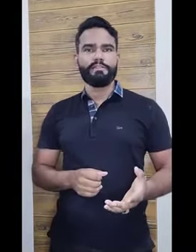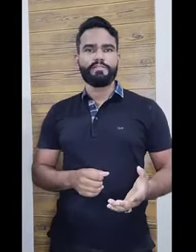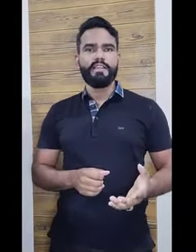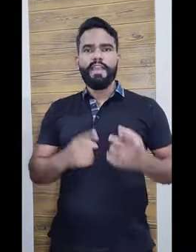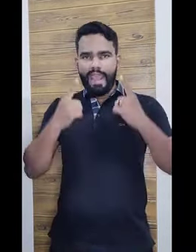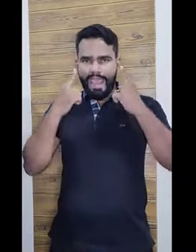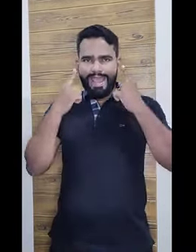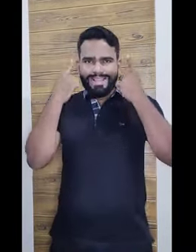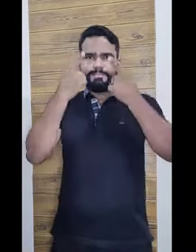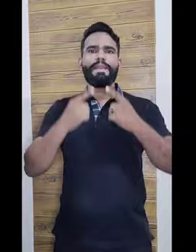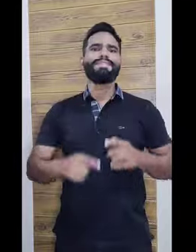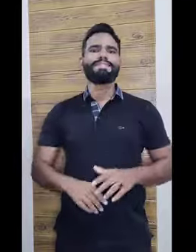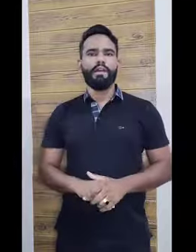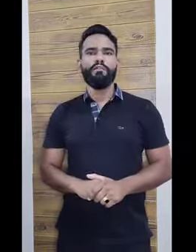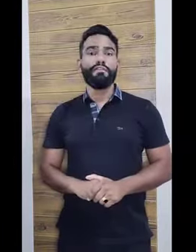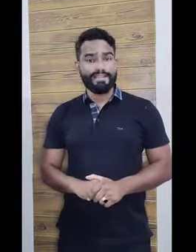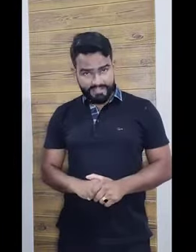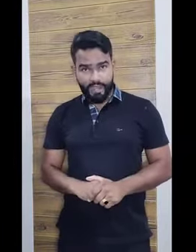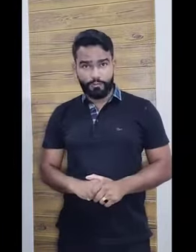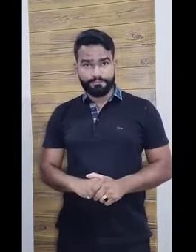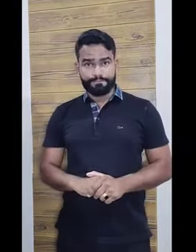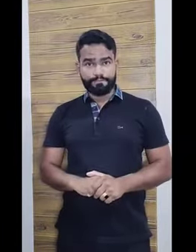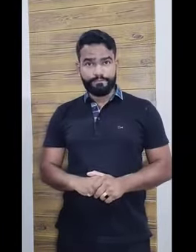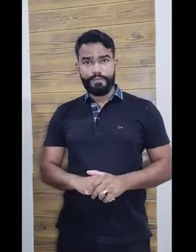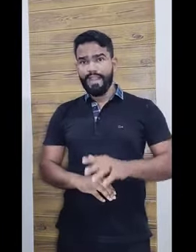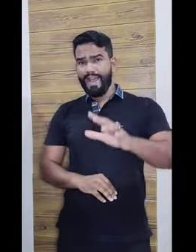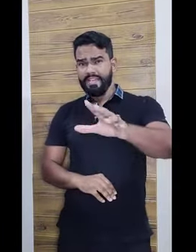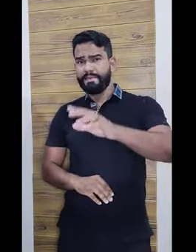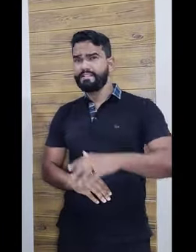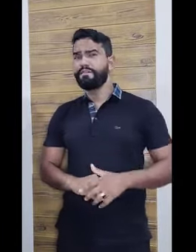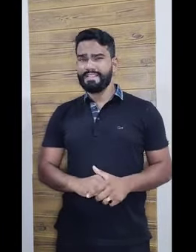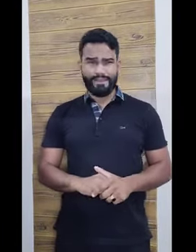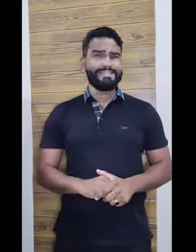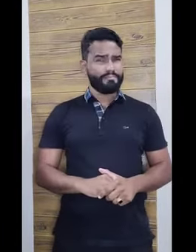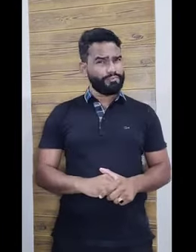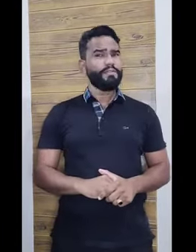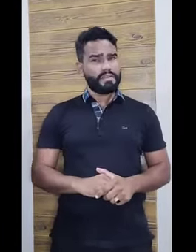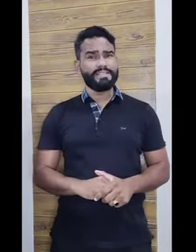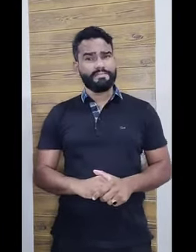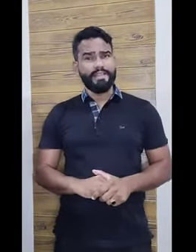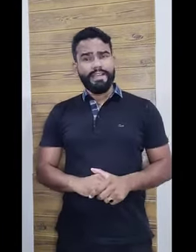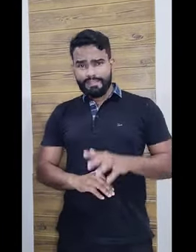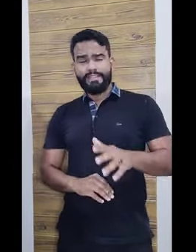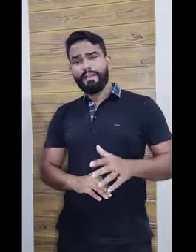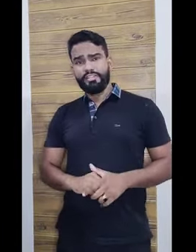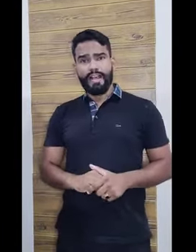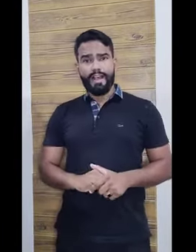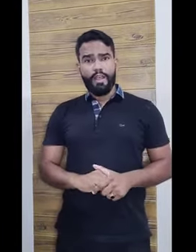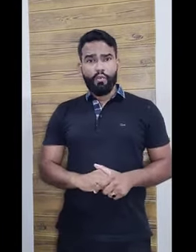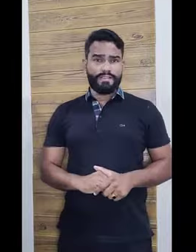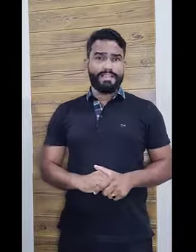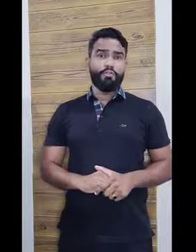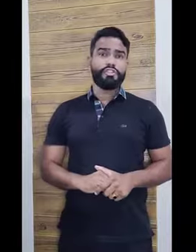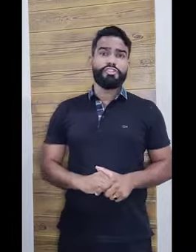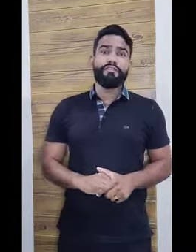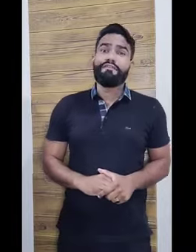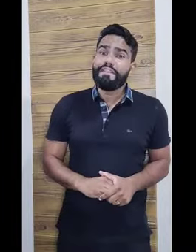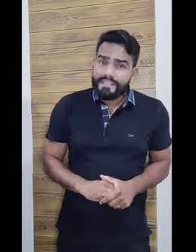parâmetros, é a expressão facial. A expressão facial diz muita coisa. Tenta imaginar, o sinal de